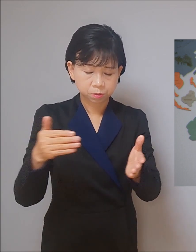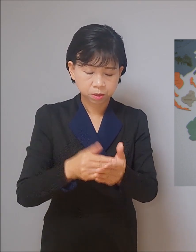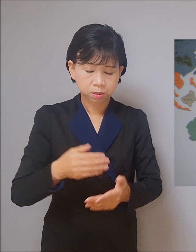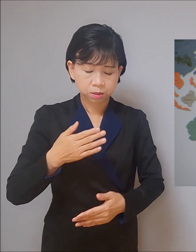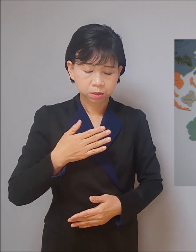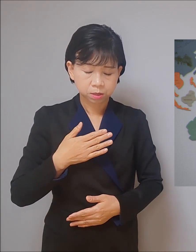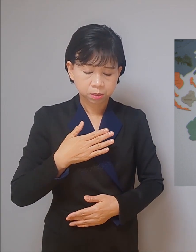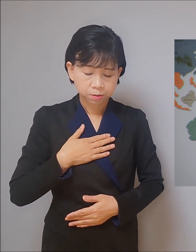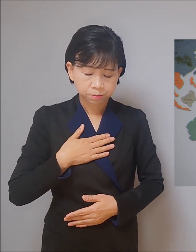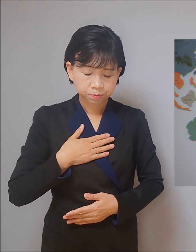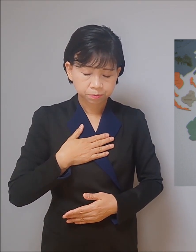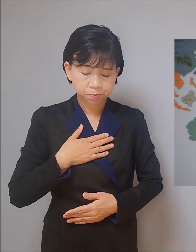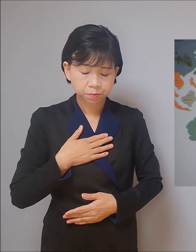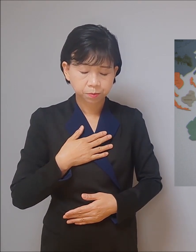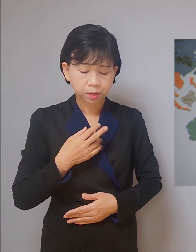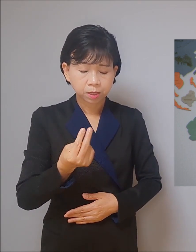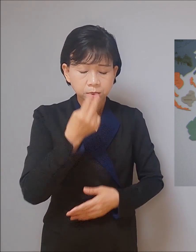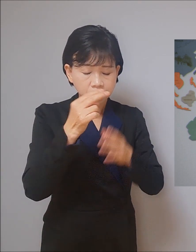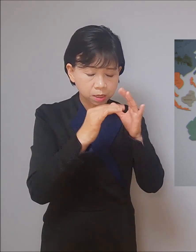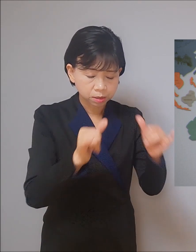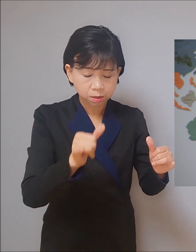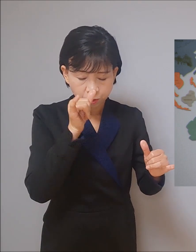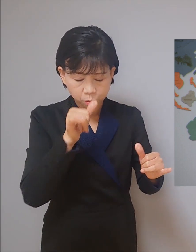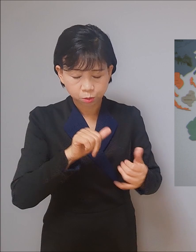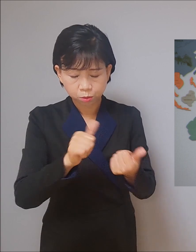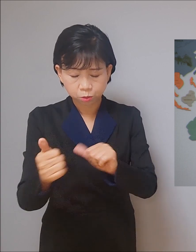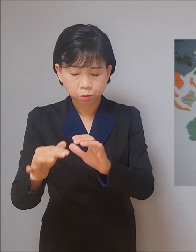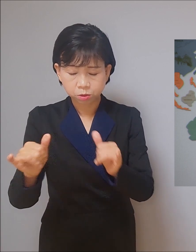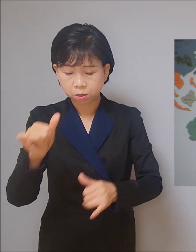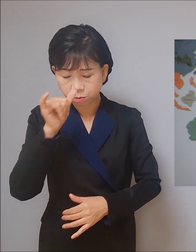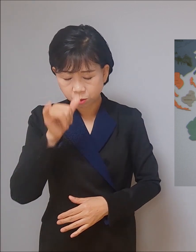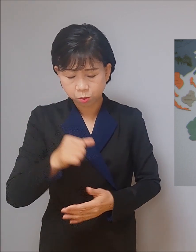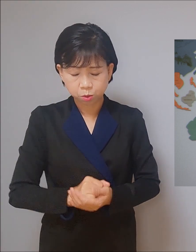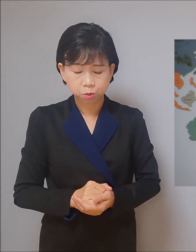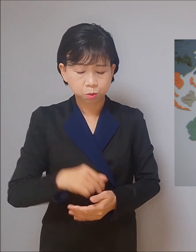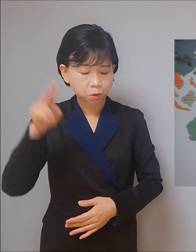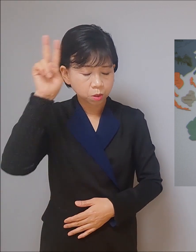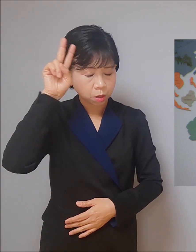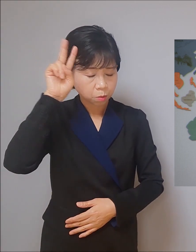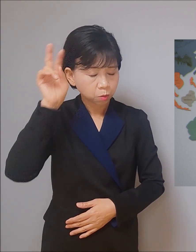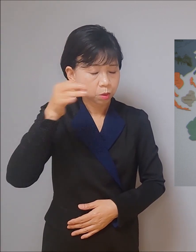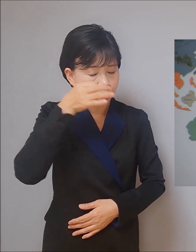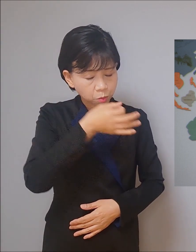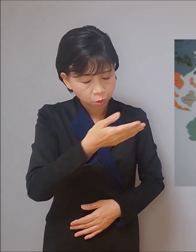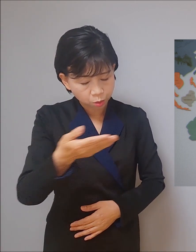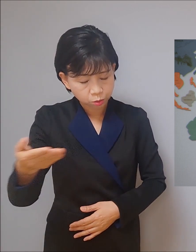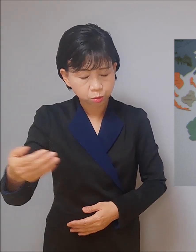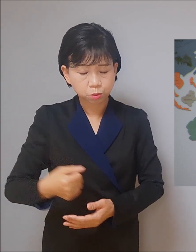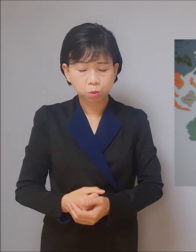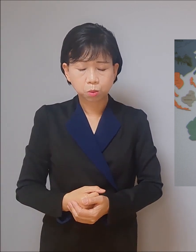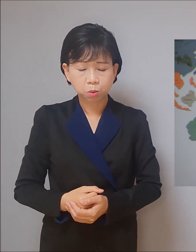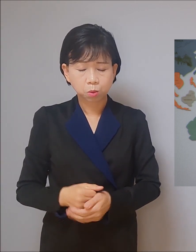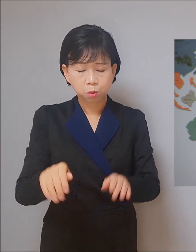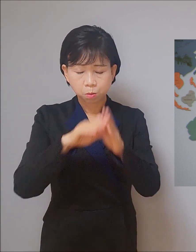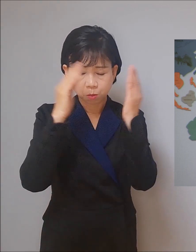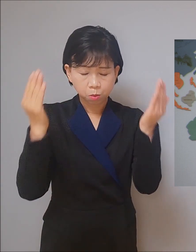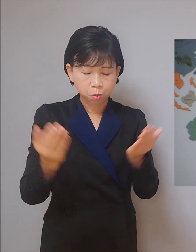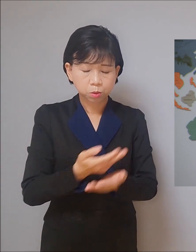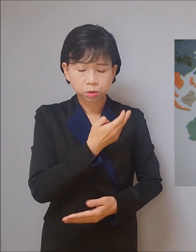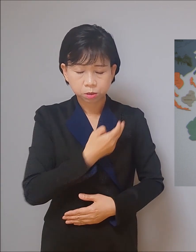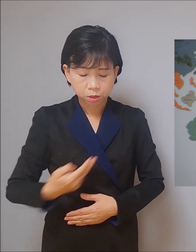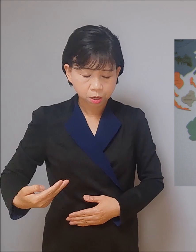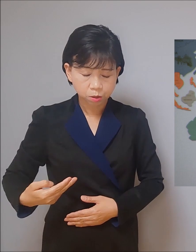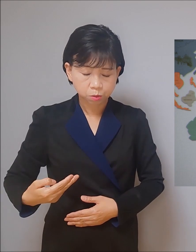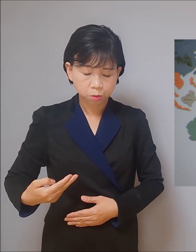대다수는 살아있고 어떤 사람은 잠들었으며 그 후에 야고보에게 보이셨으며 그 후에 모든